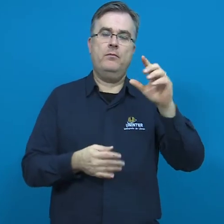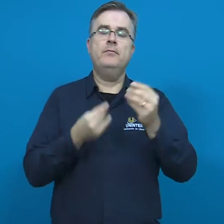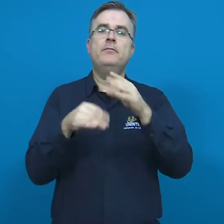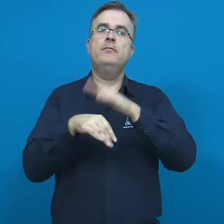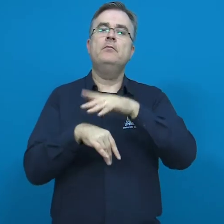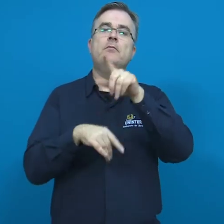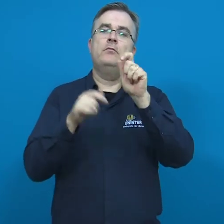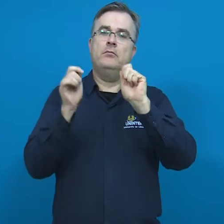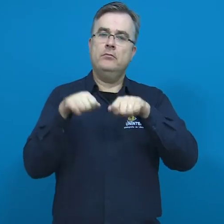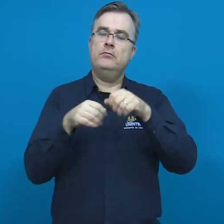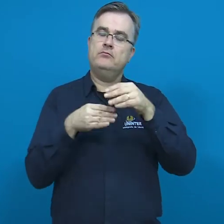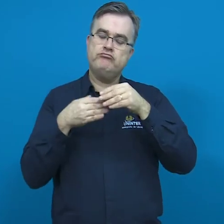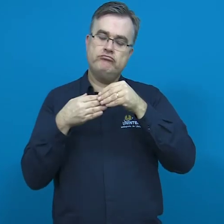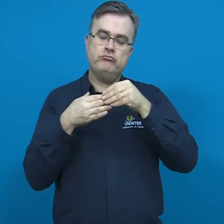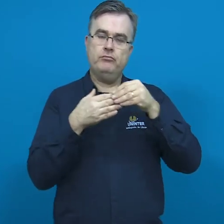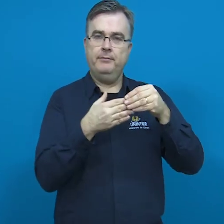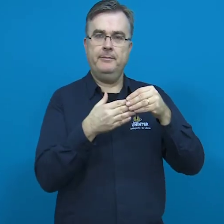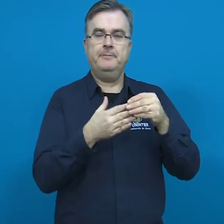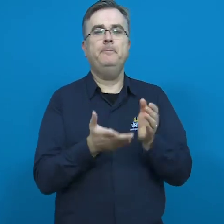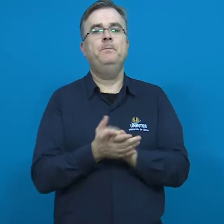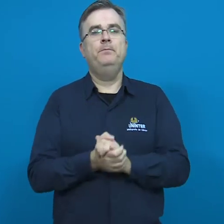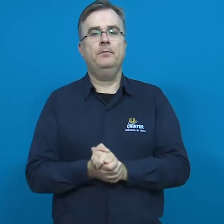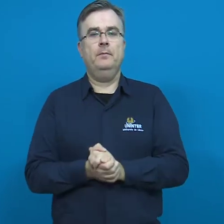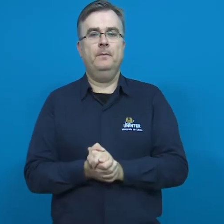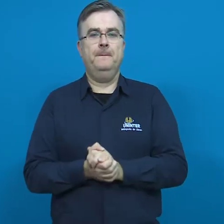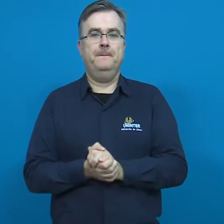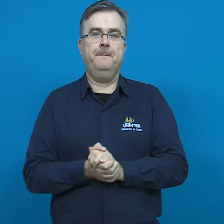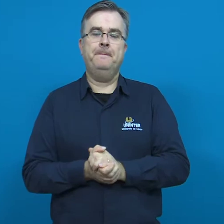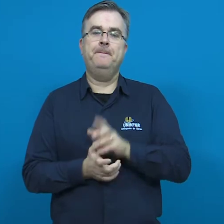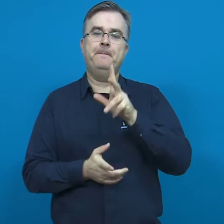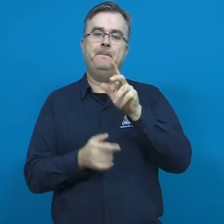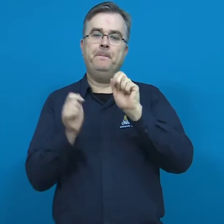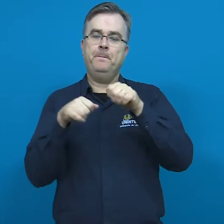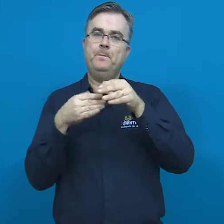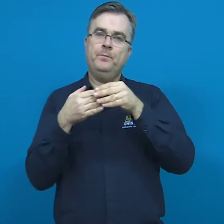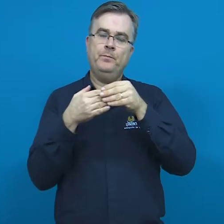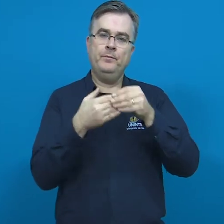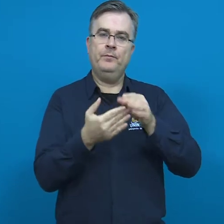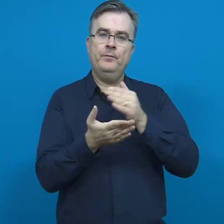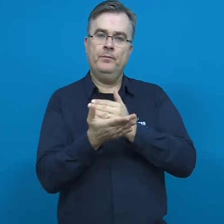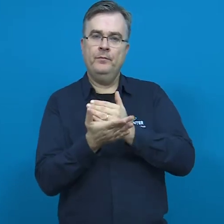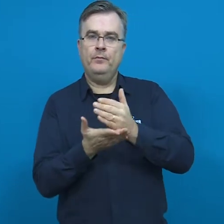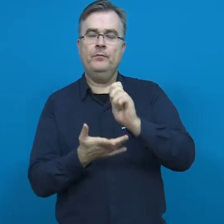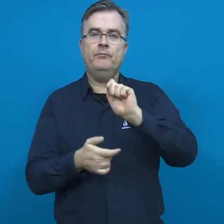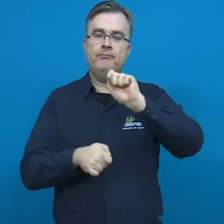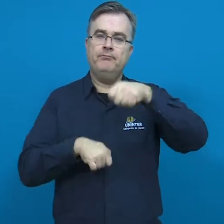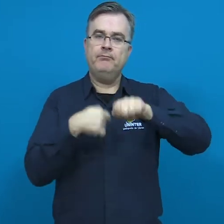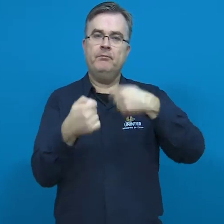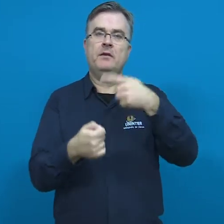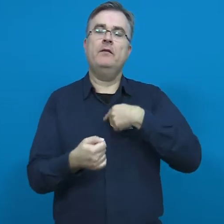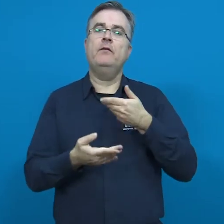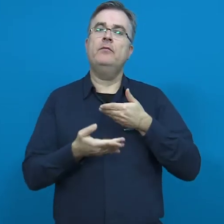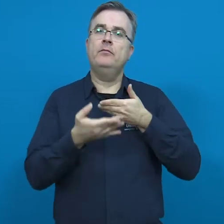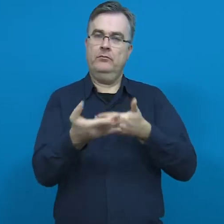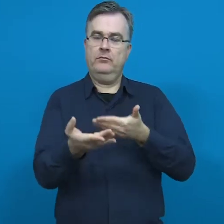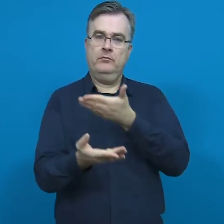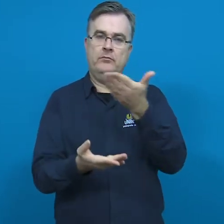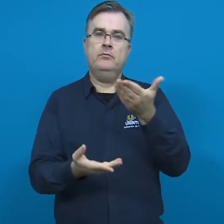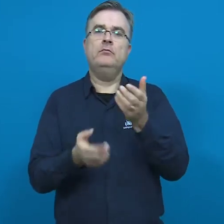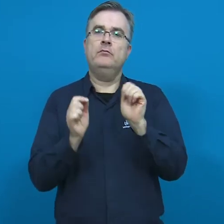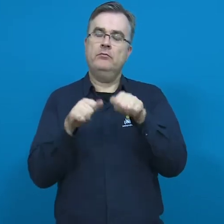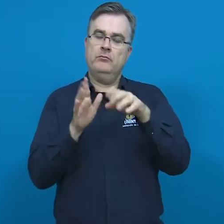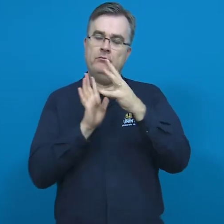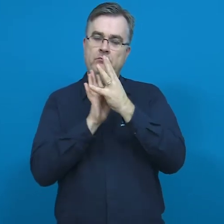algumas questões que vocês já podem acompanhar, né? E vão poder acompanhar a partir de algumas questões que nós vamos trazer